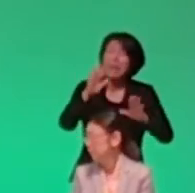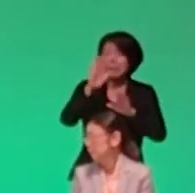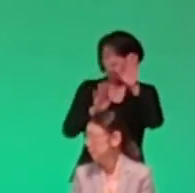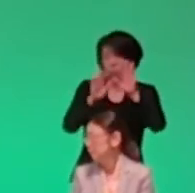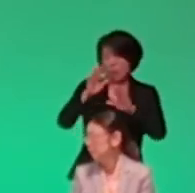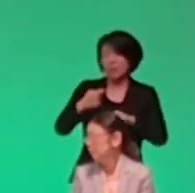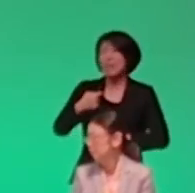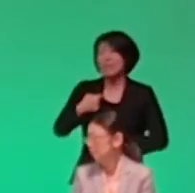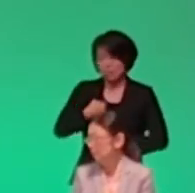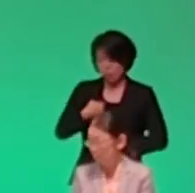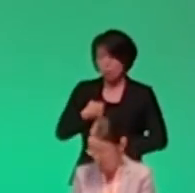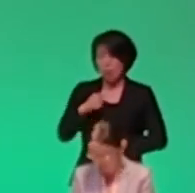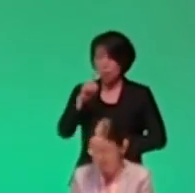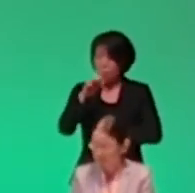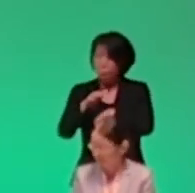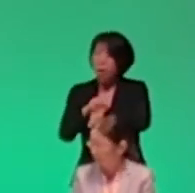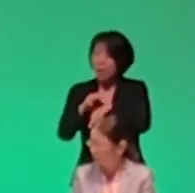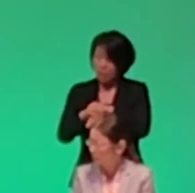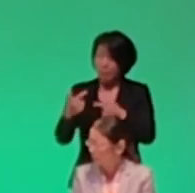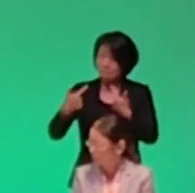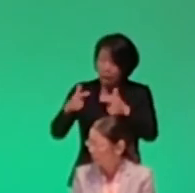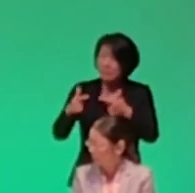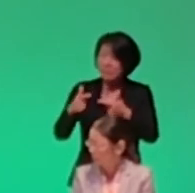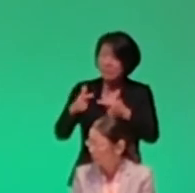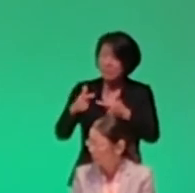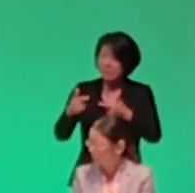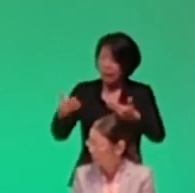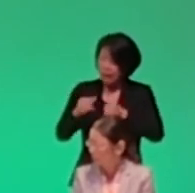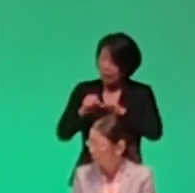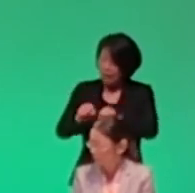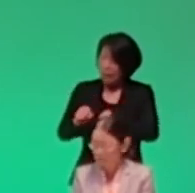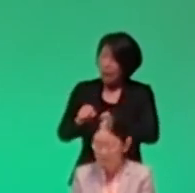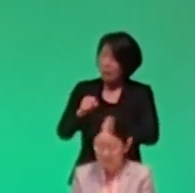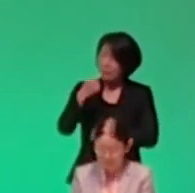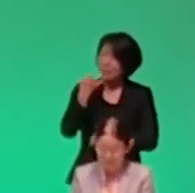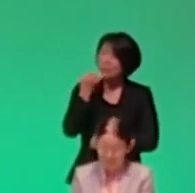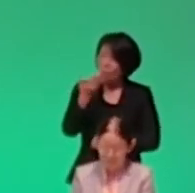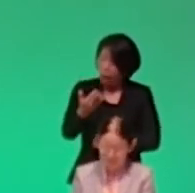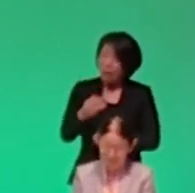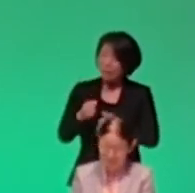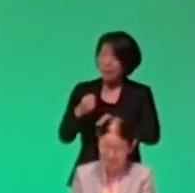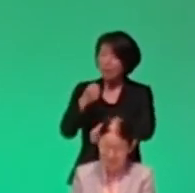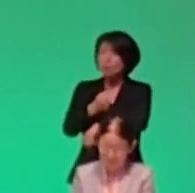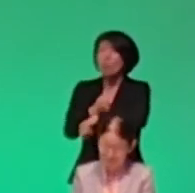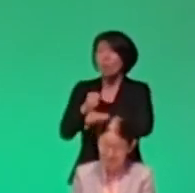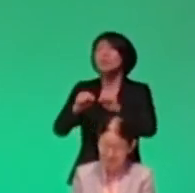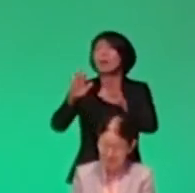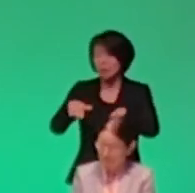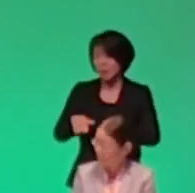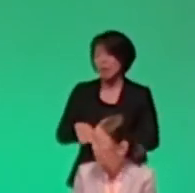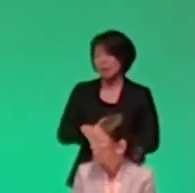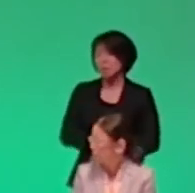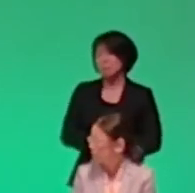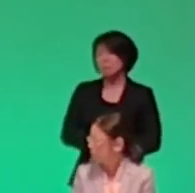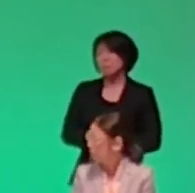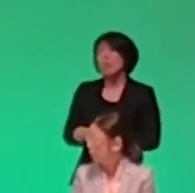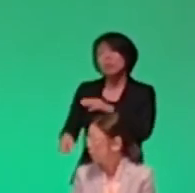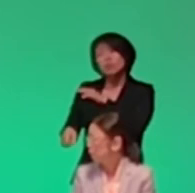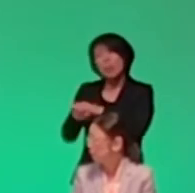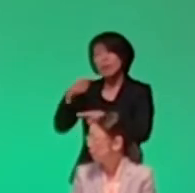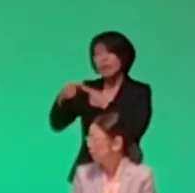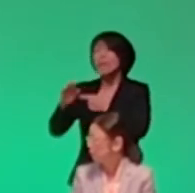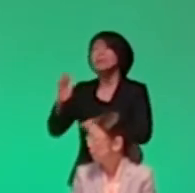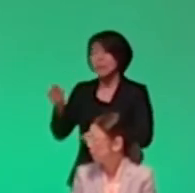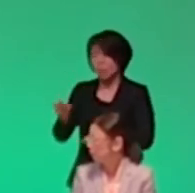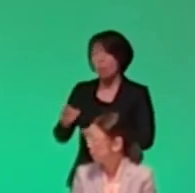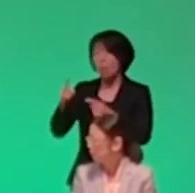分でどうしてその毎日を生きていけばいいかっていうことを本当に苦労したわけですね。例えばすごいつまんないことですけど、いろんな